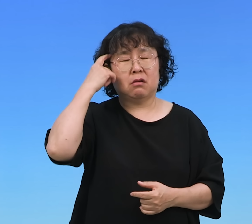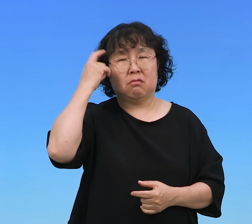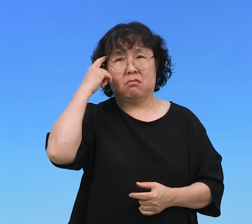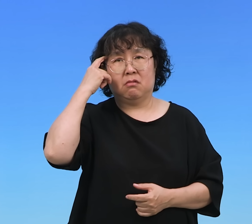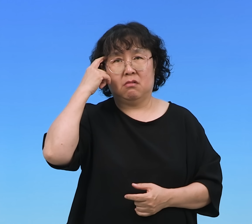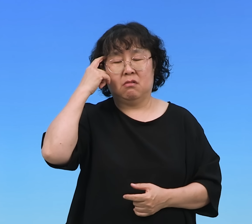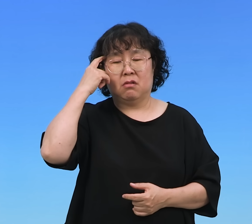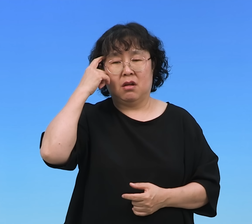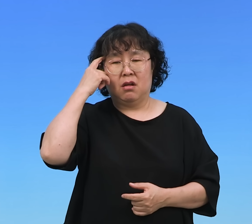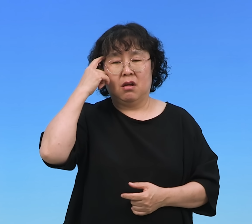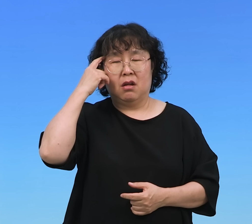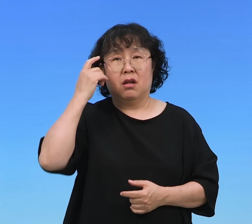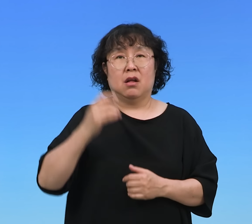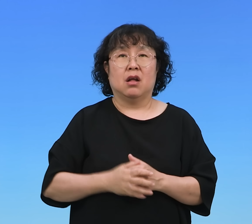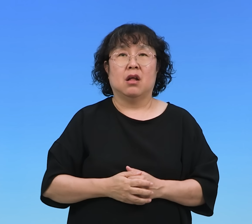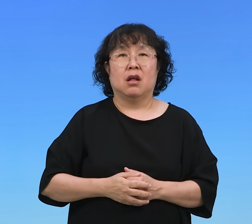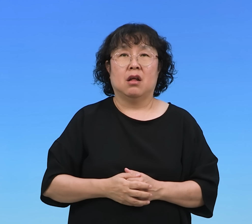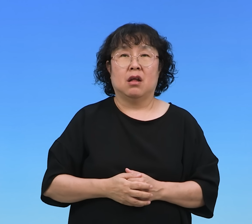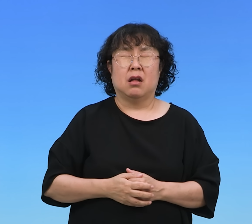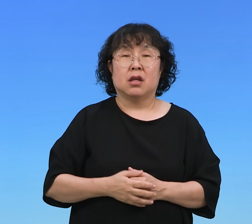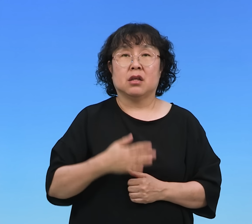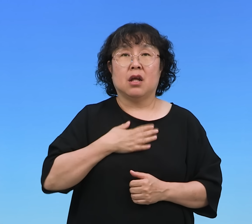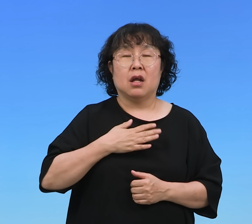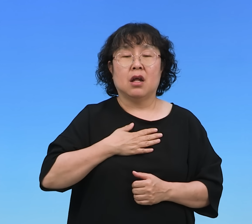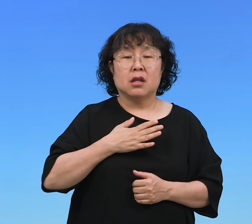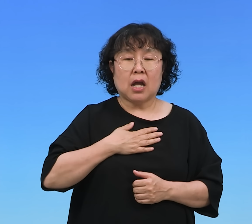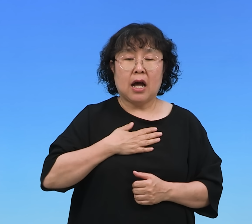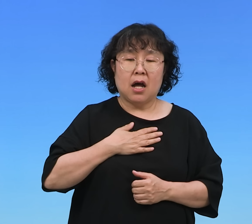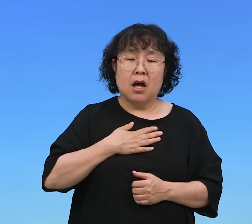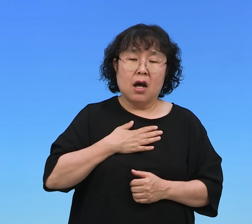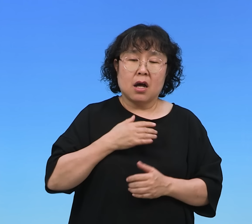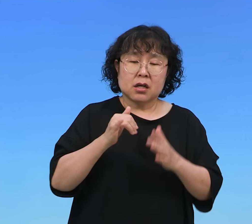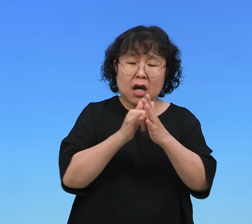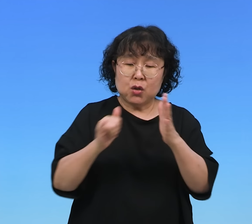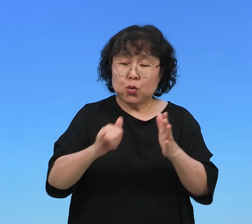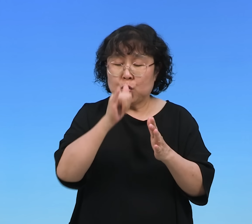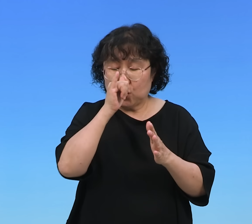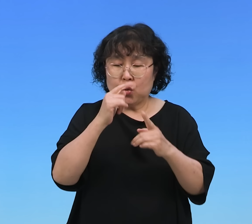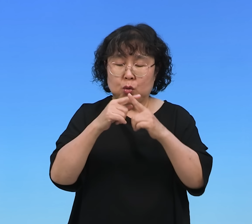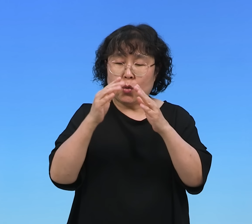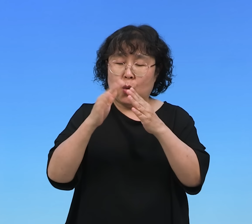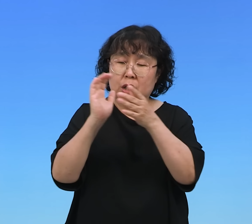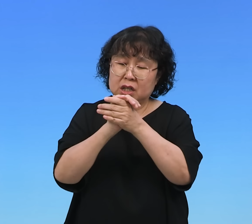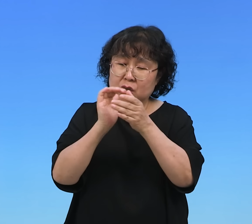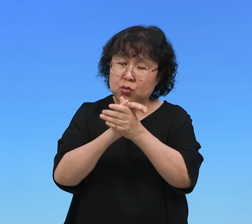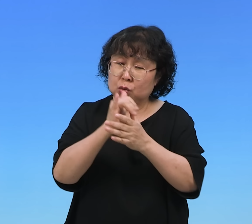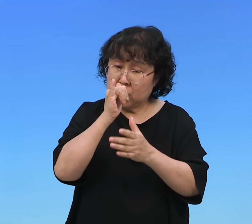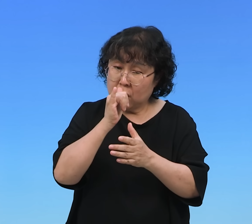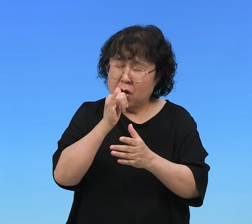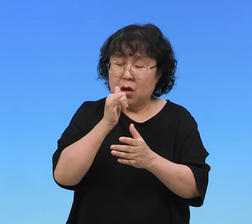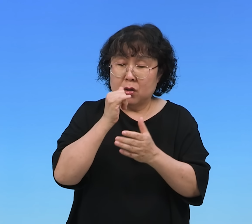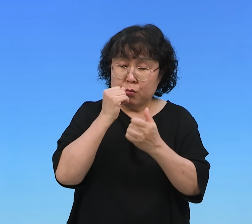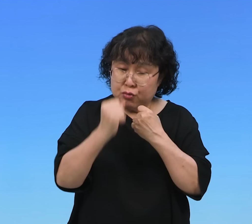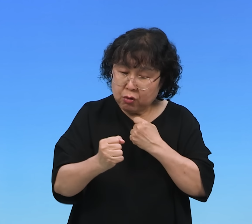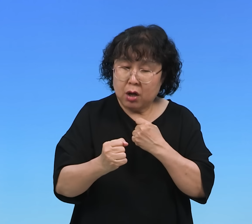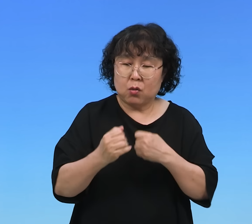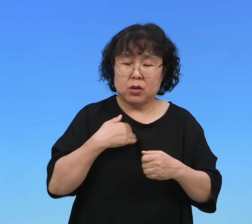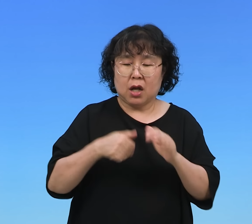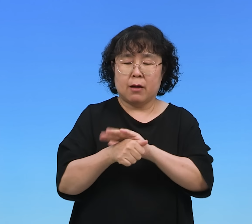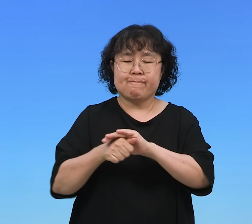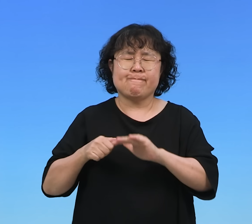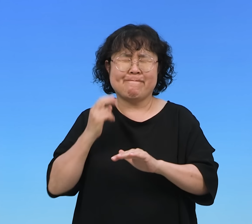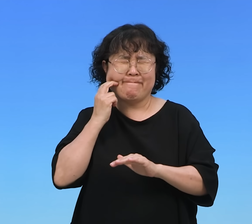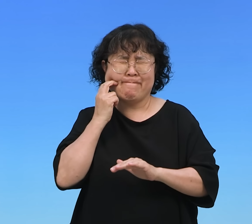생각입니까? 왜 슬퍼하는 사람이 없겠습니까? 가족들이 그렇게 많고 교회에 친구들이 많은데. 그런데 열등감이